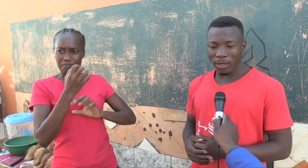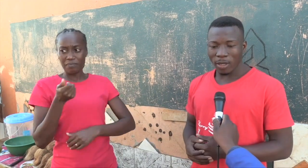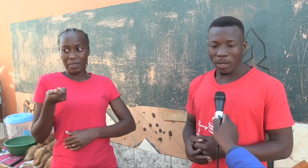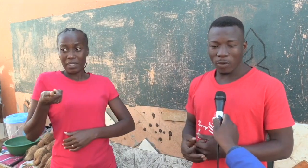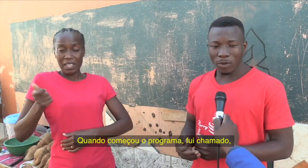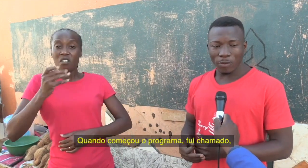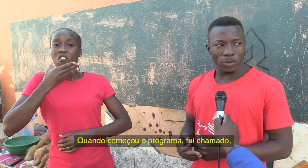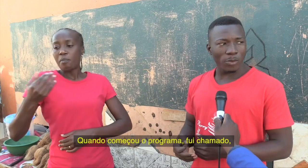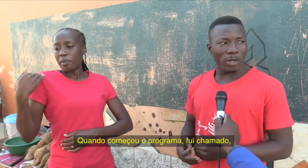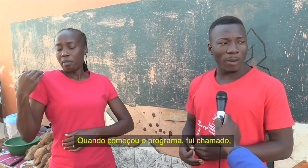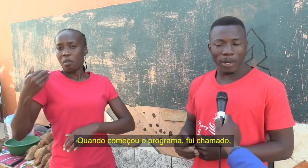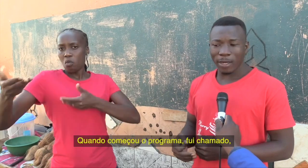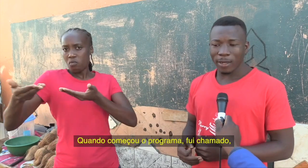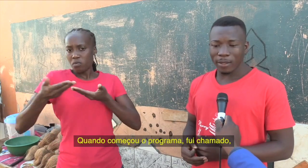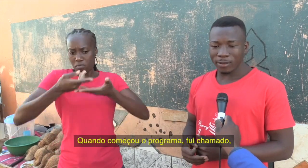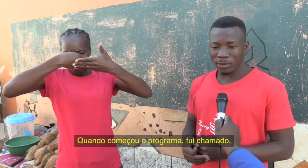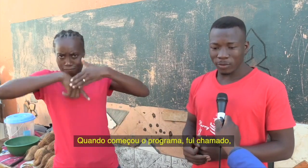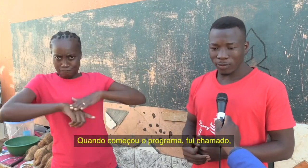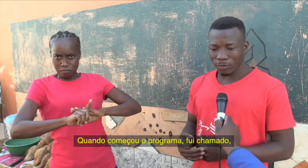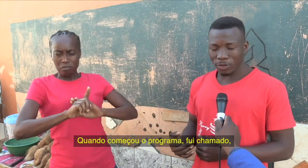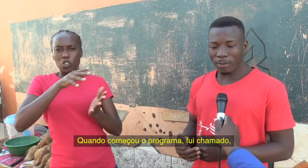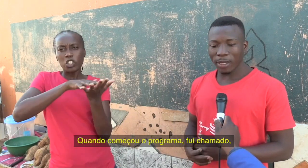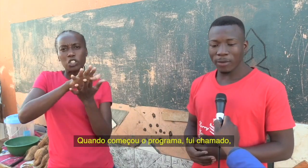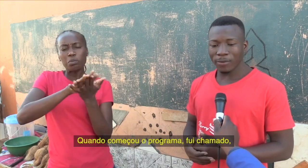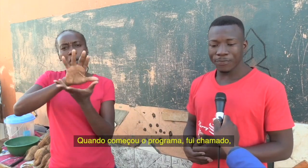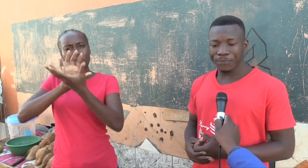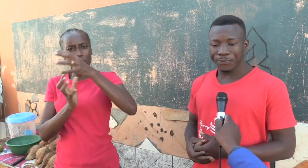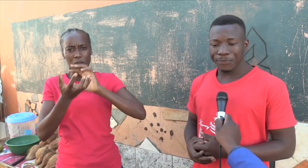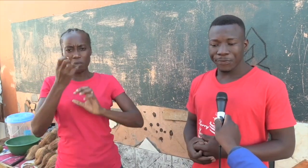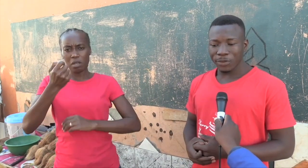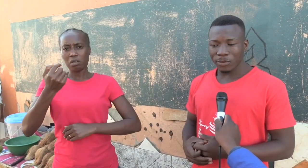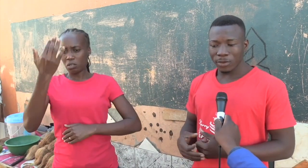expliquei e quando começou o programa lá fui chamado